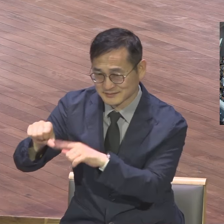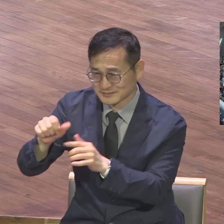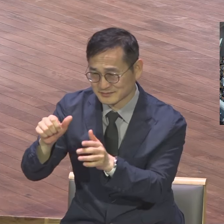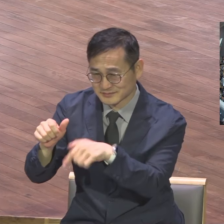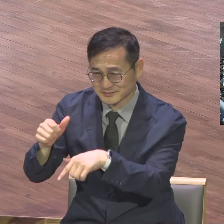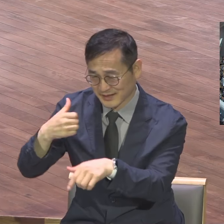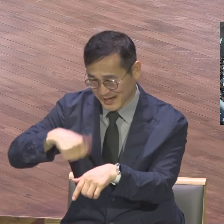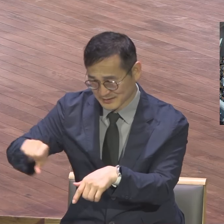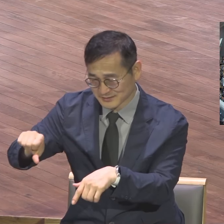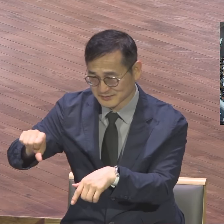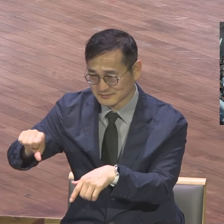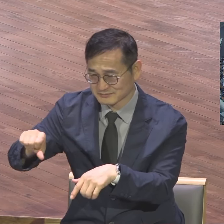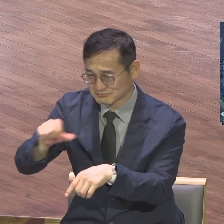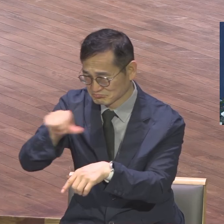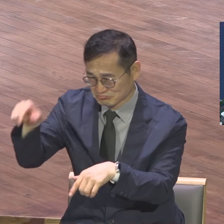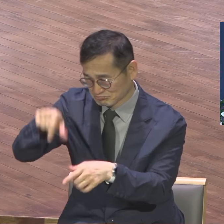하셨으니